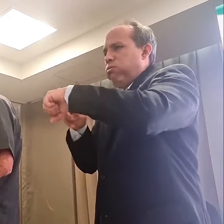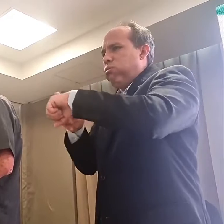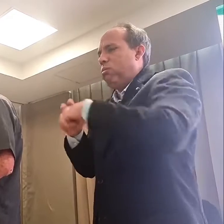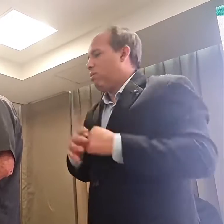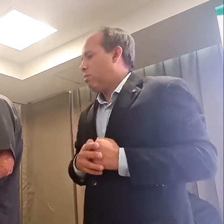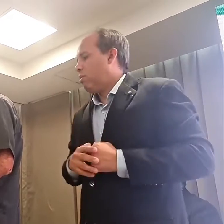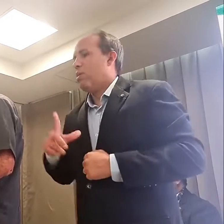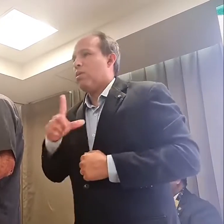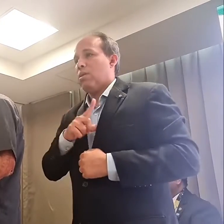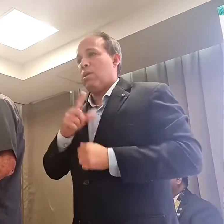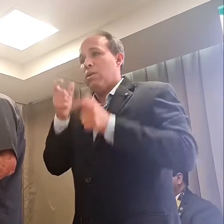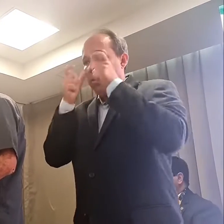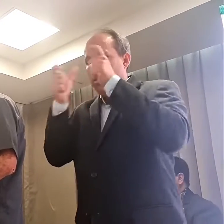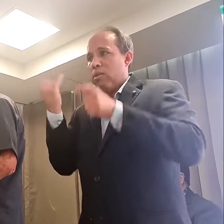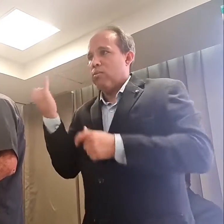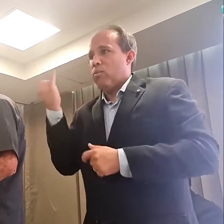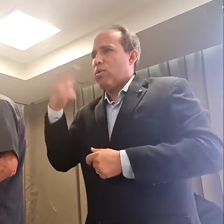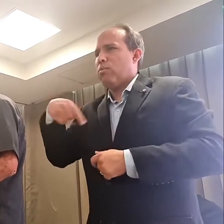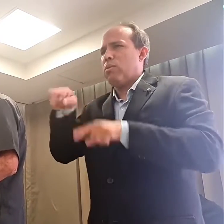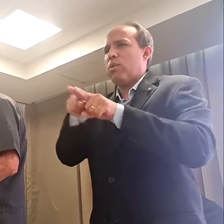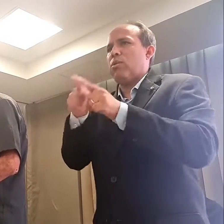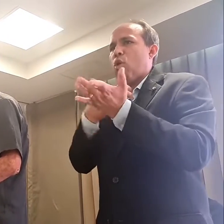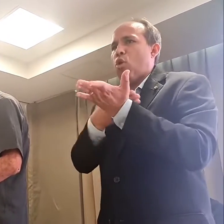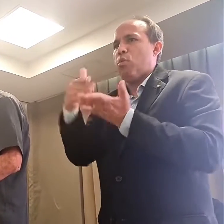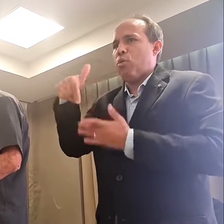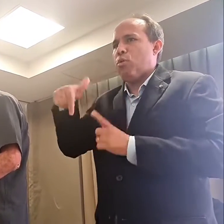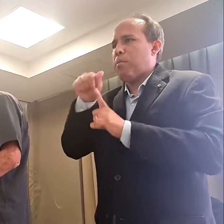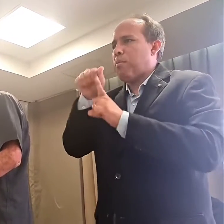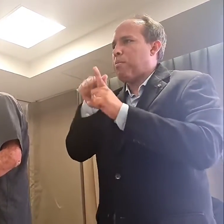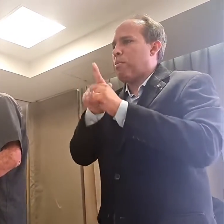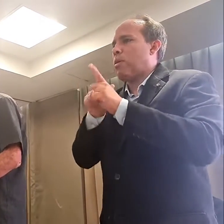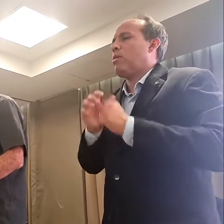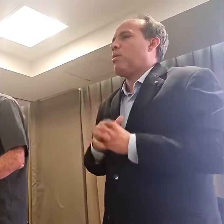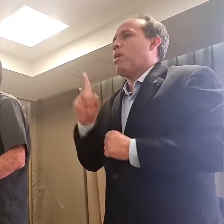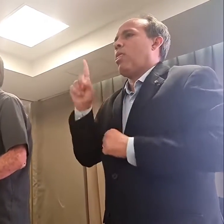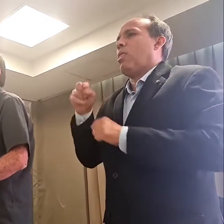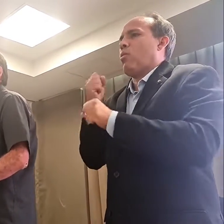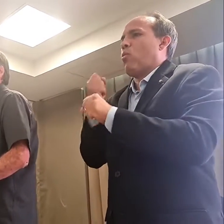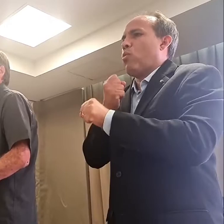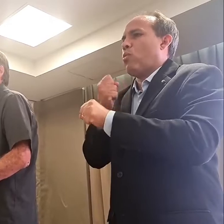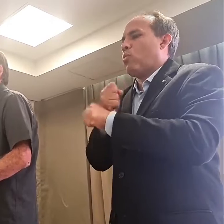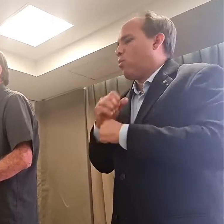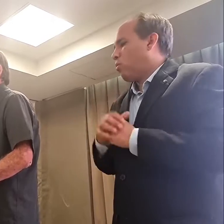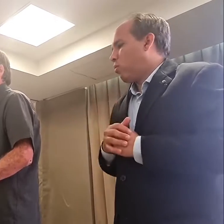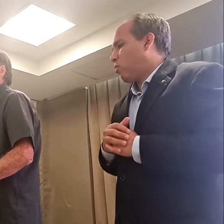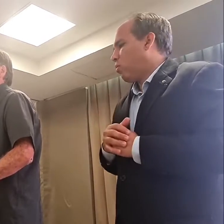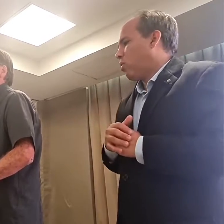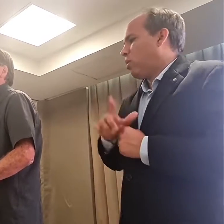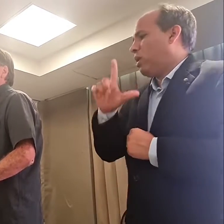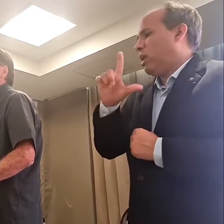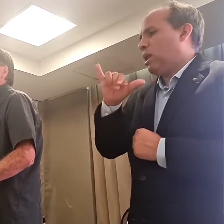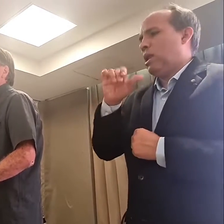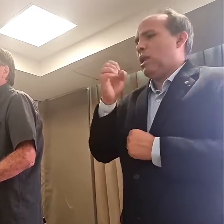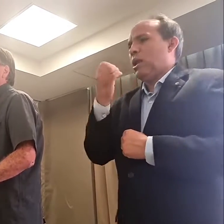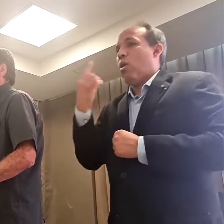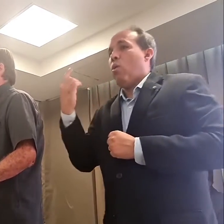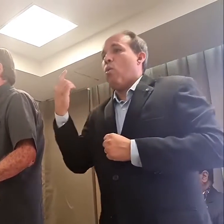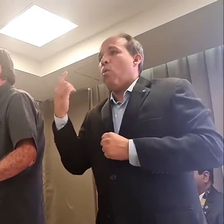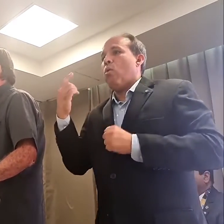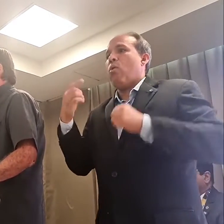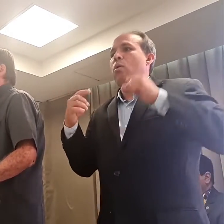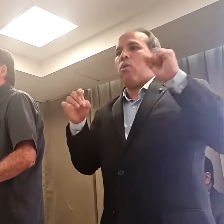Interessa para nós também, né? Já começou, agora nesse mês, a construção do linhão lá do Amazonas à Boa